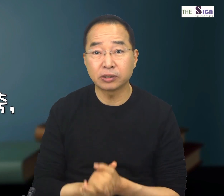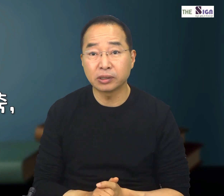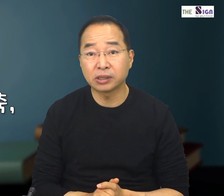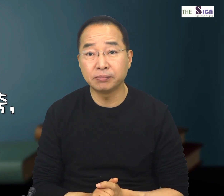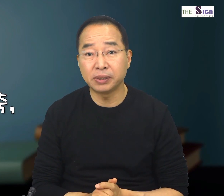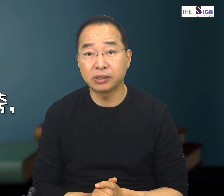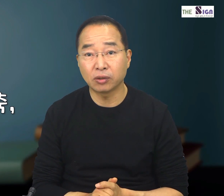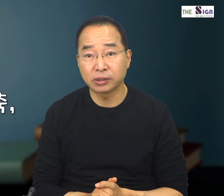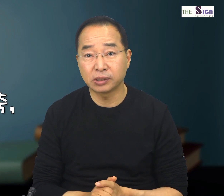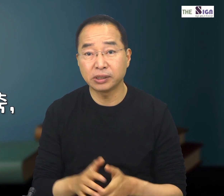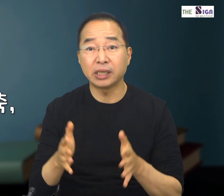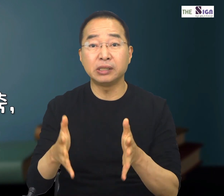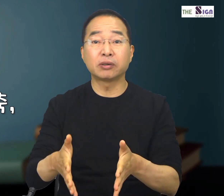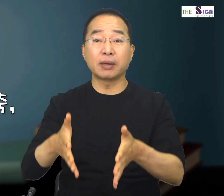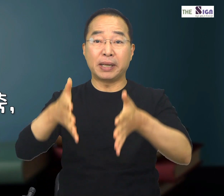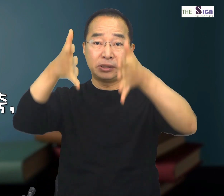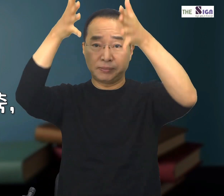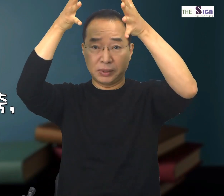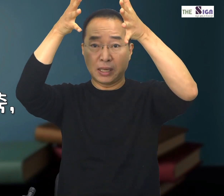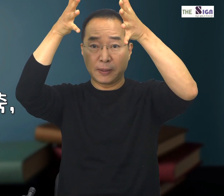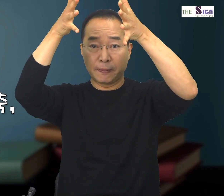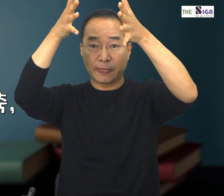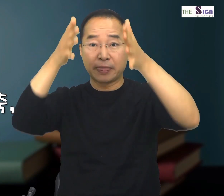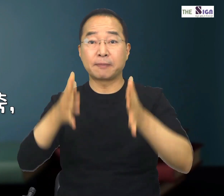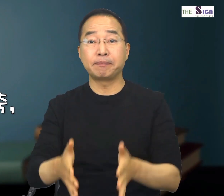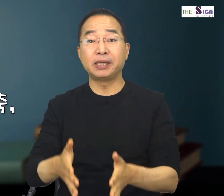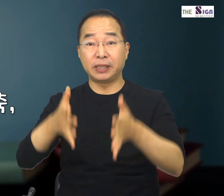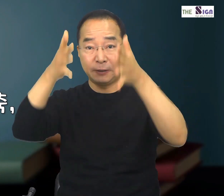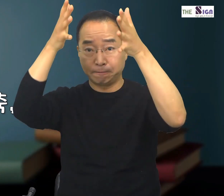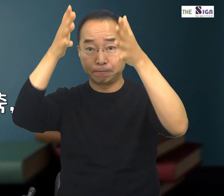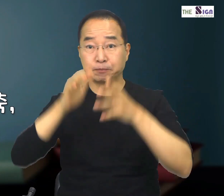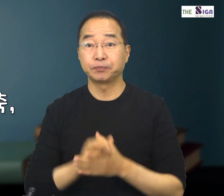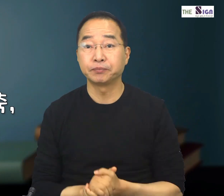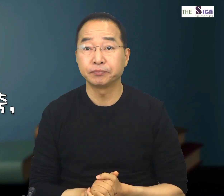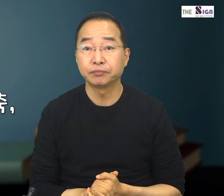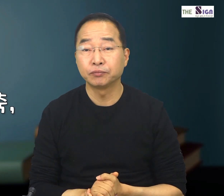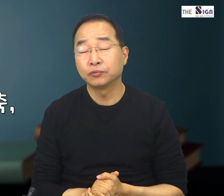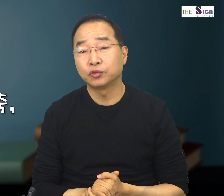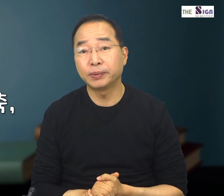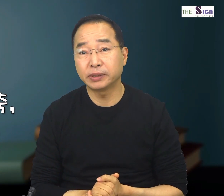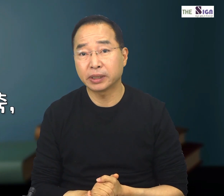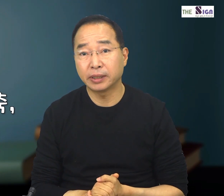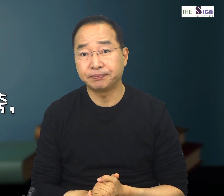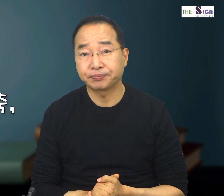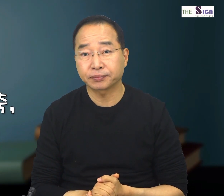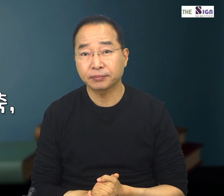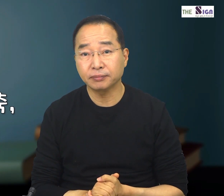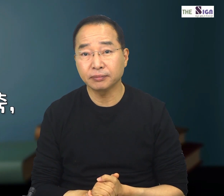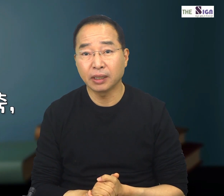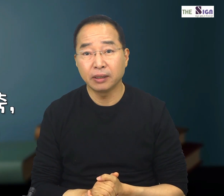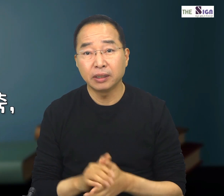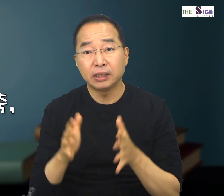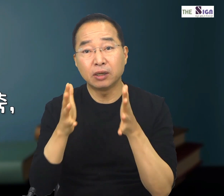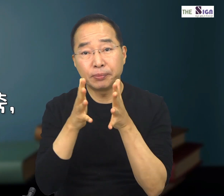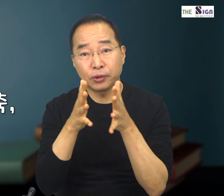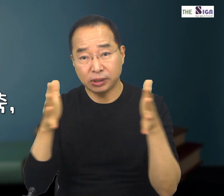지금 빌딩이 어떻게 쓰냐? 이렇게 많이 씁니다. 빌딩. 두 번째, 이런 표현이